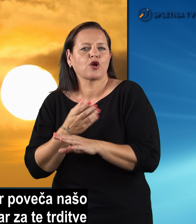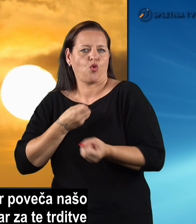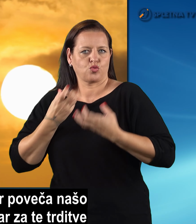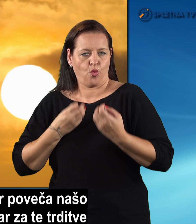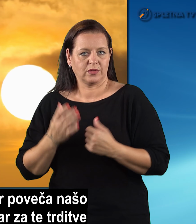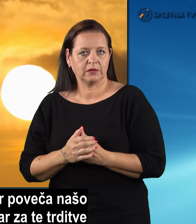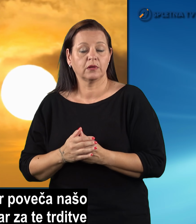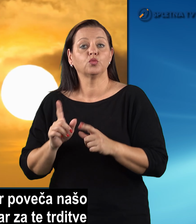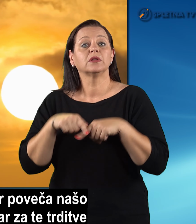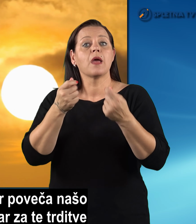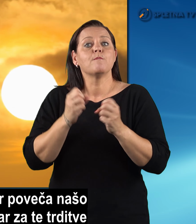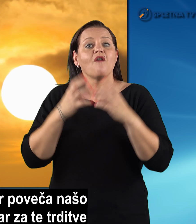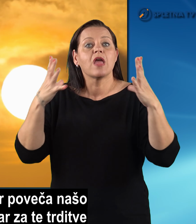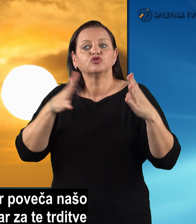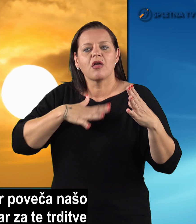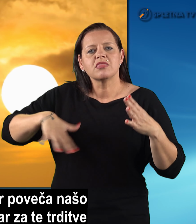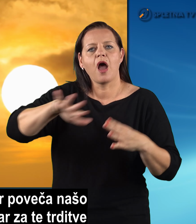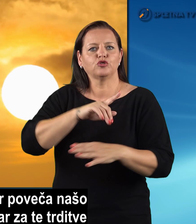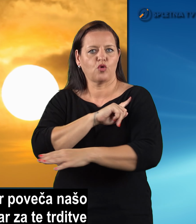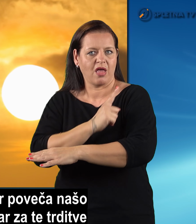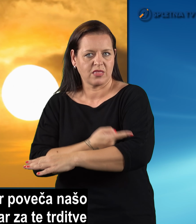ni znanstvenih dokazov.